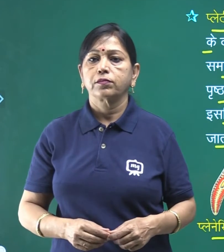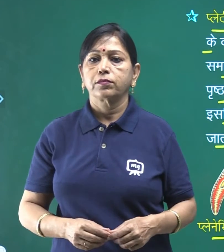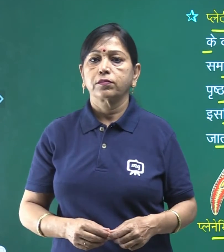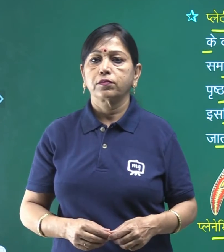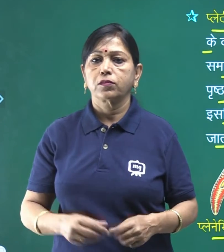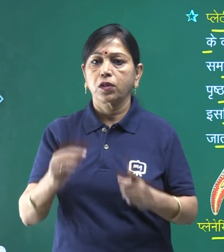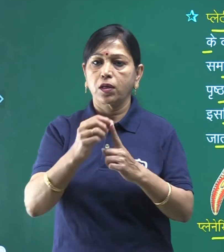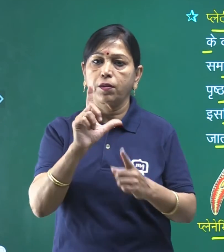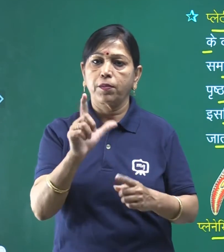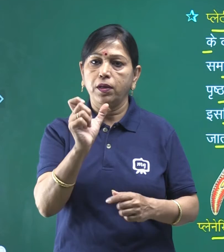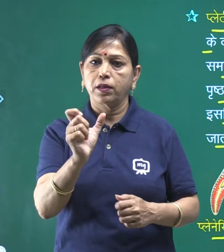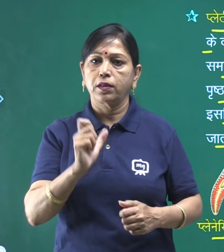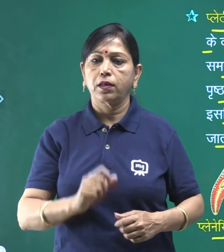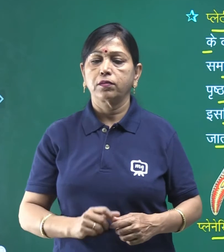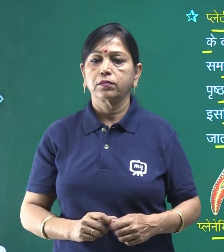प्लेनेरिया,